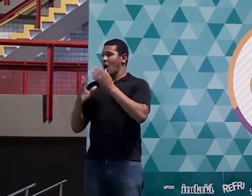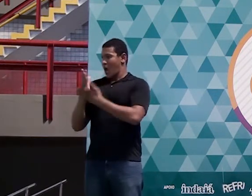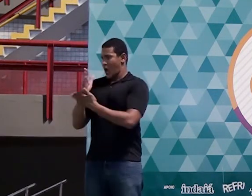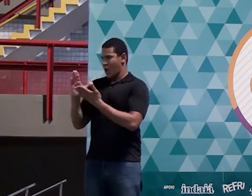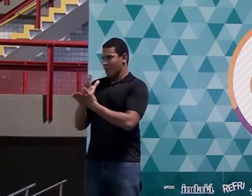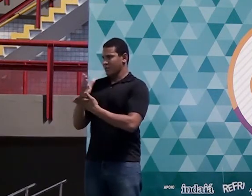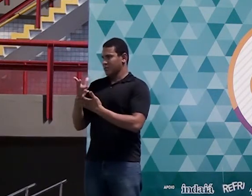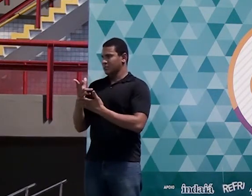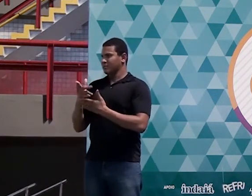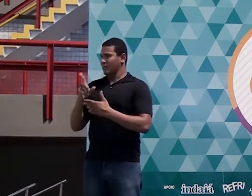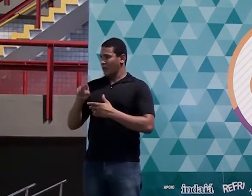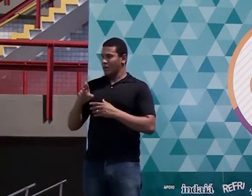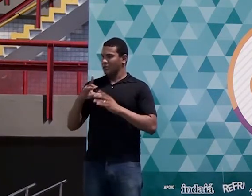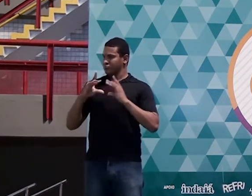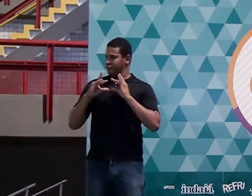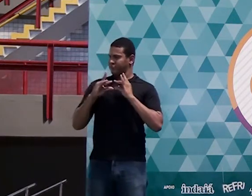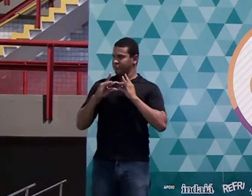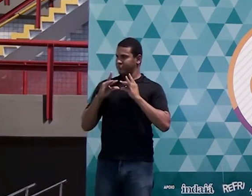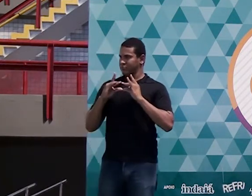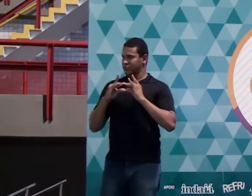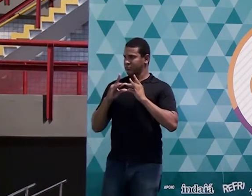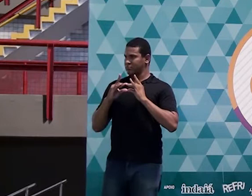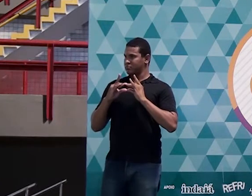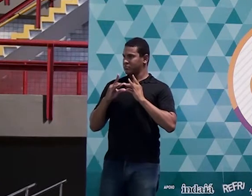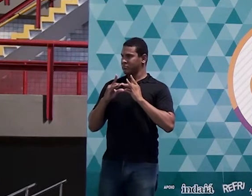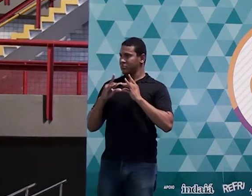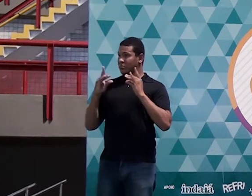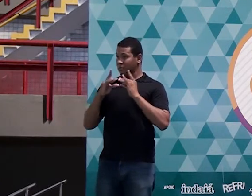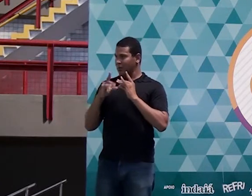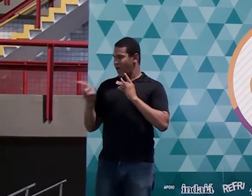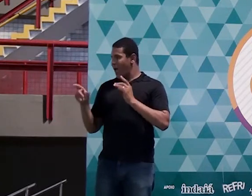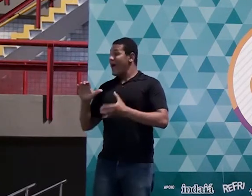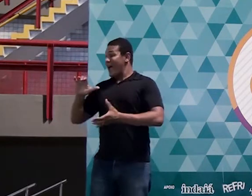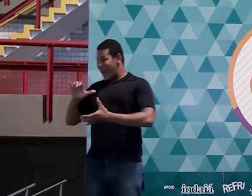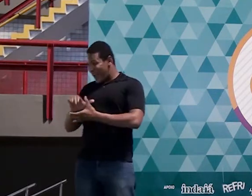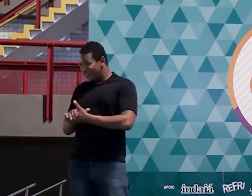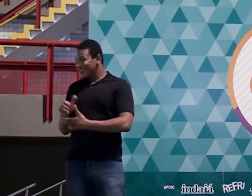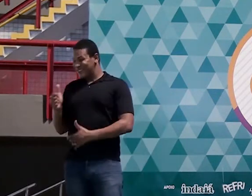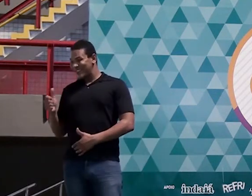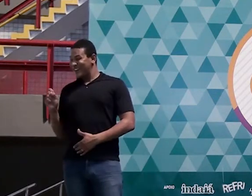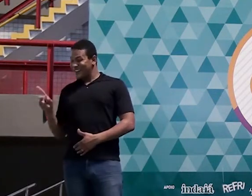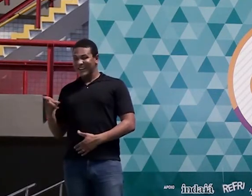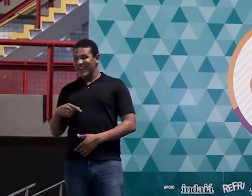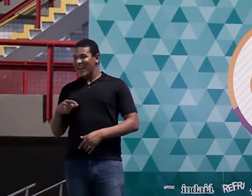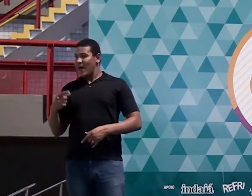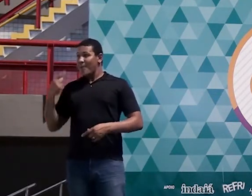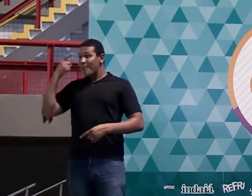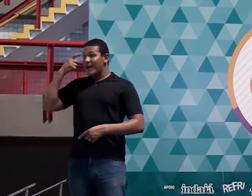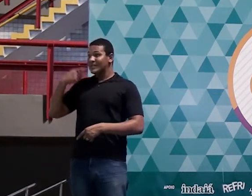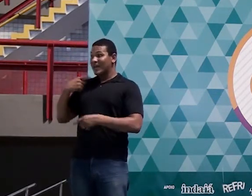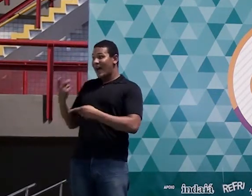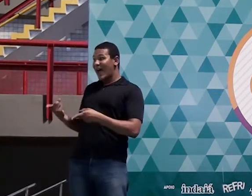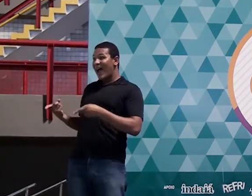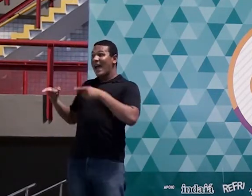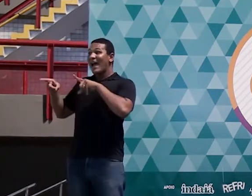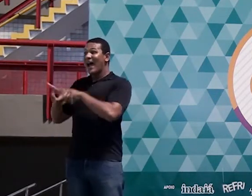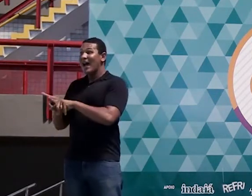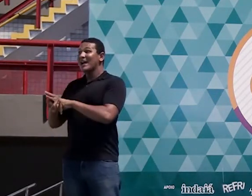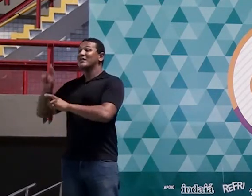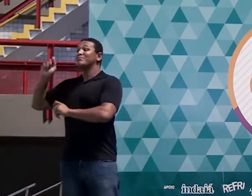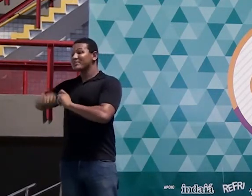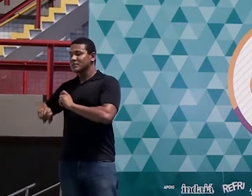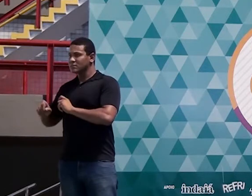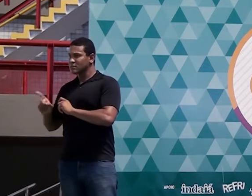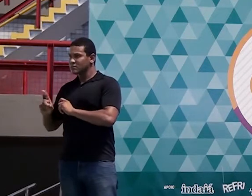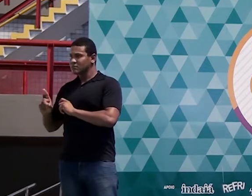noite de núpcias, era o senhor quem ia para a noite de núpcias com a esposa do servo. O servo ainda tinha que ceder a